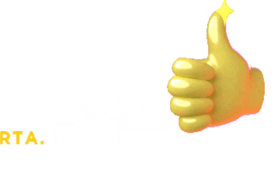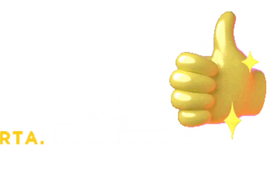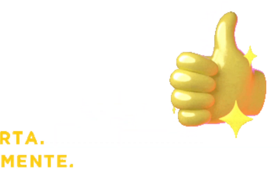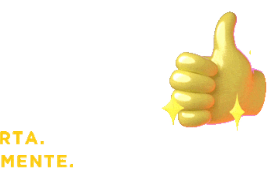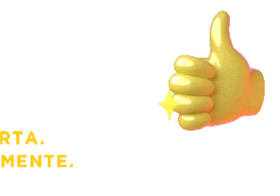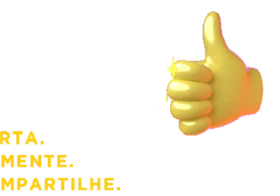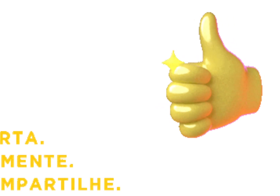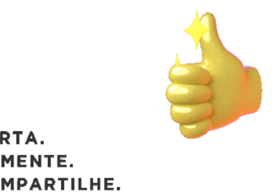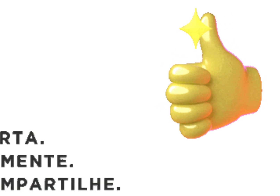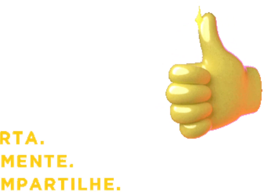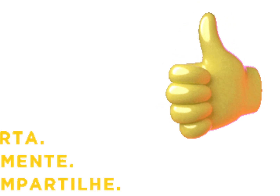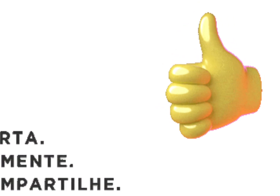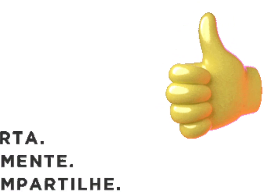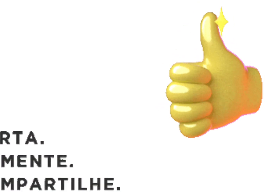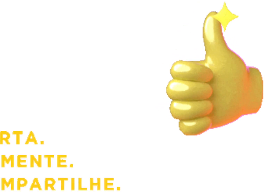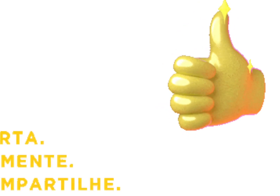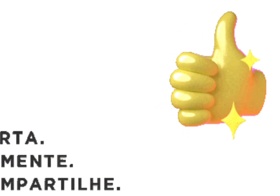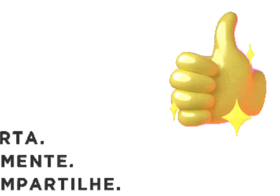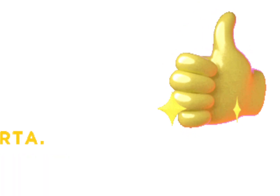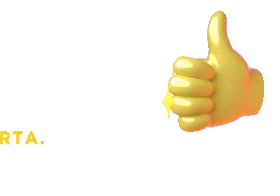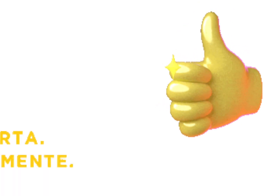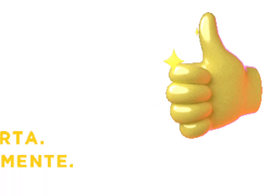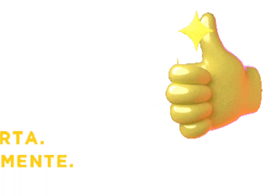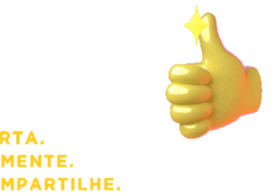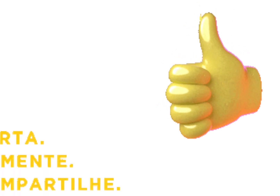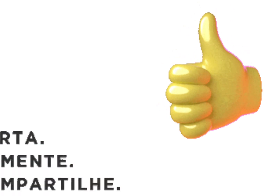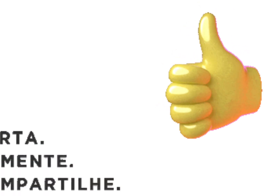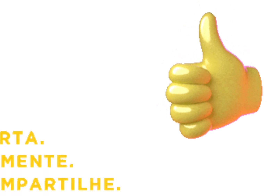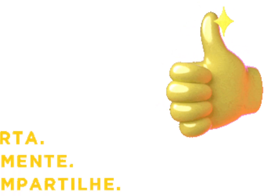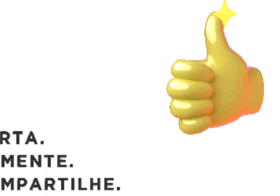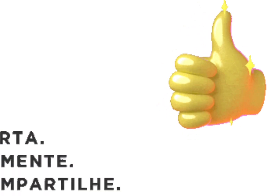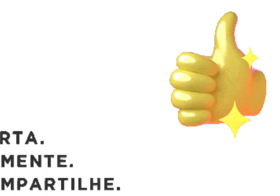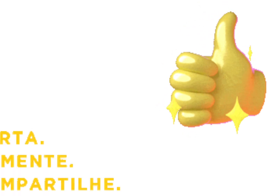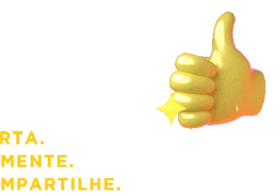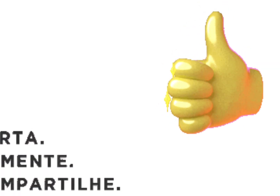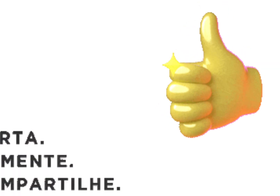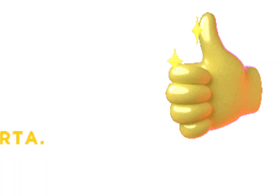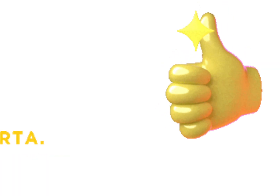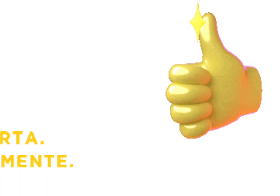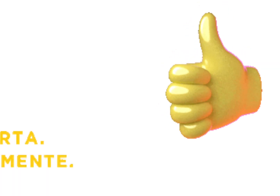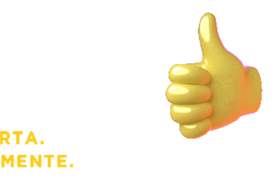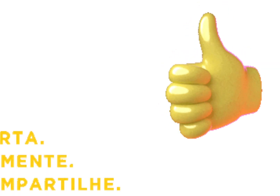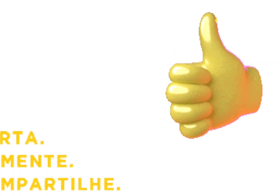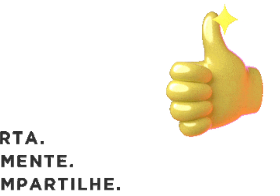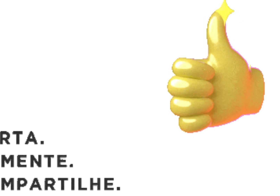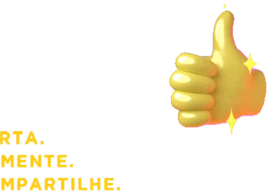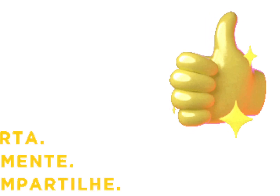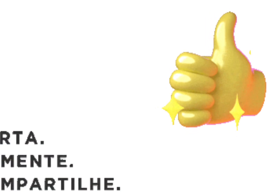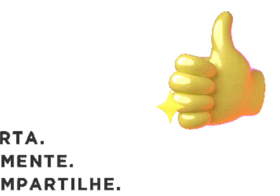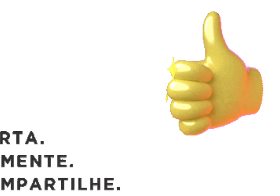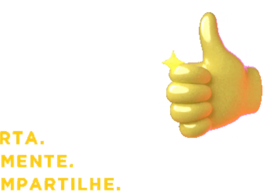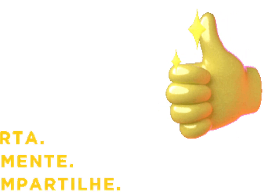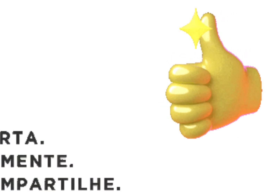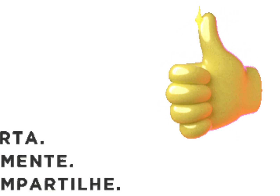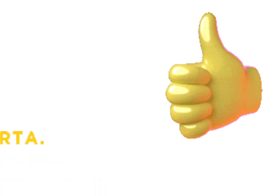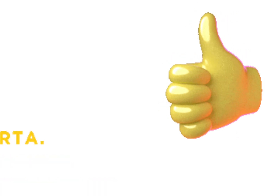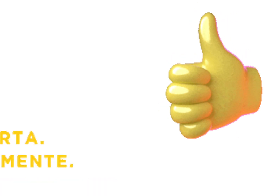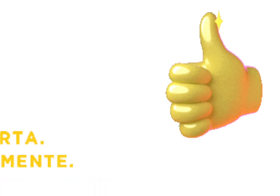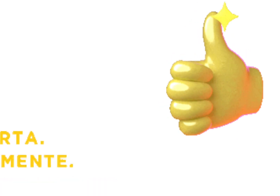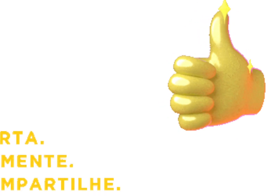Aprendeu com o vídeo? Quer saber mais? Se inscreva no canal que sempre tem conteúdos deste tipo para